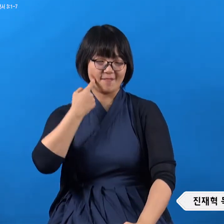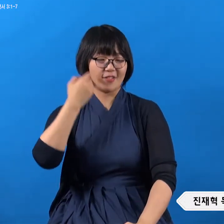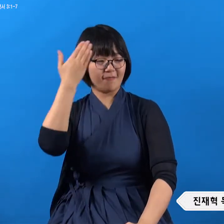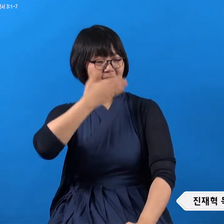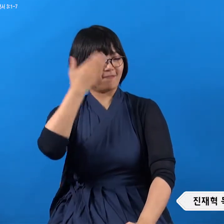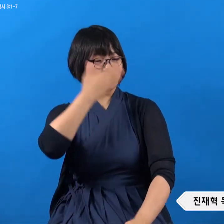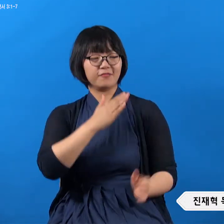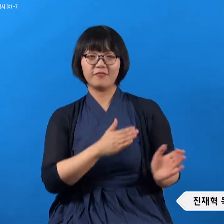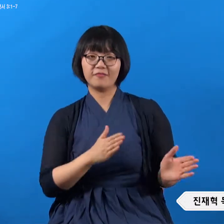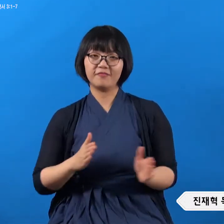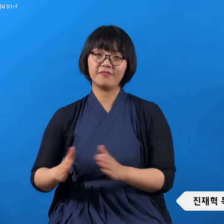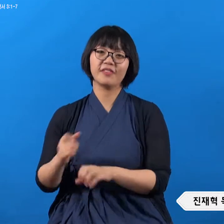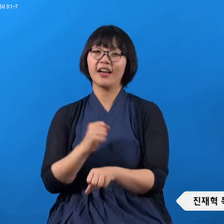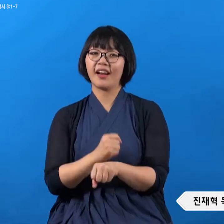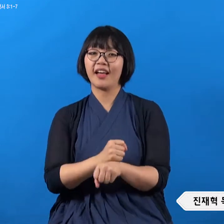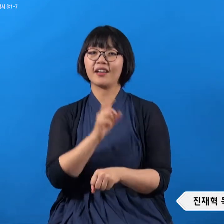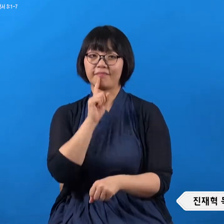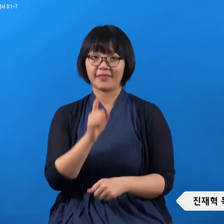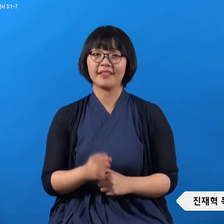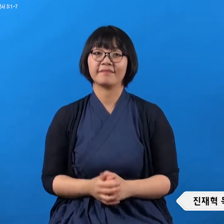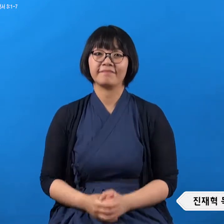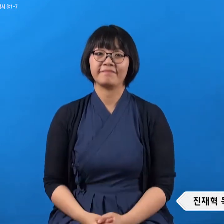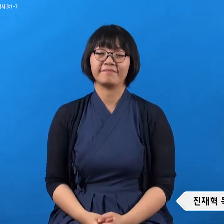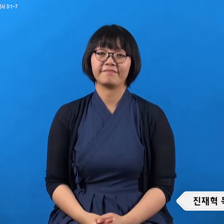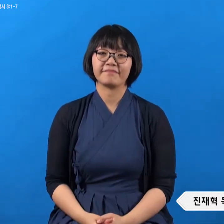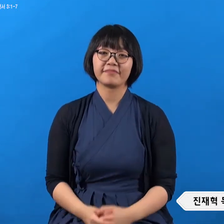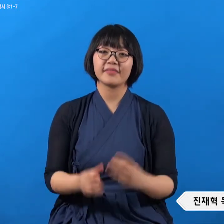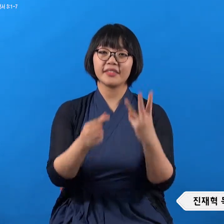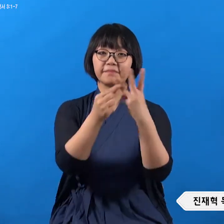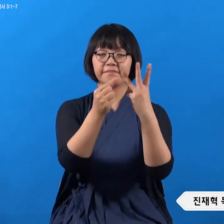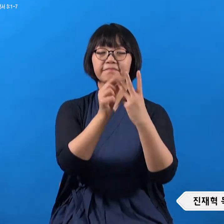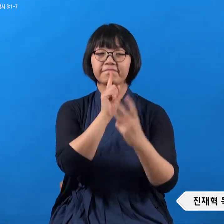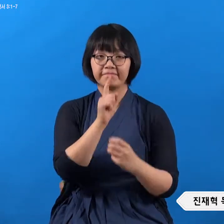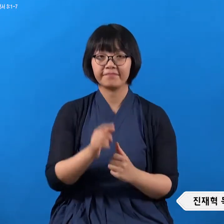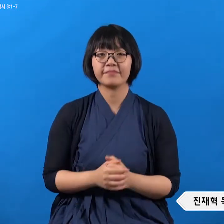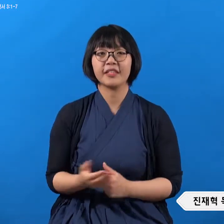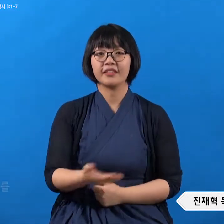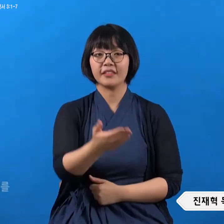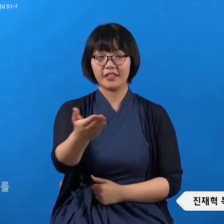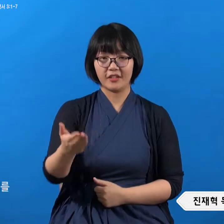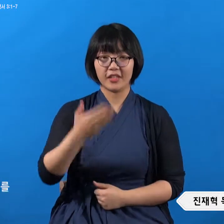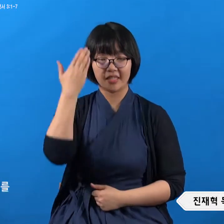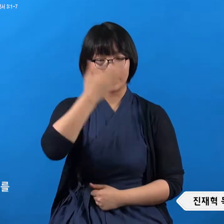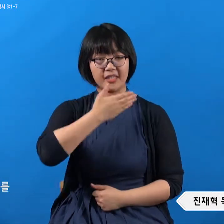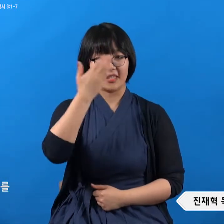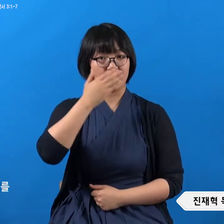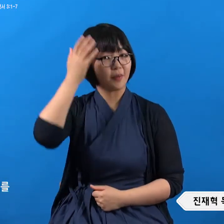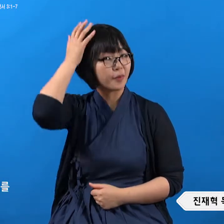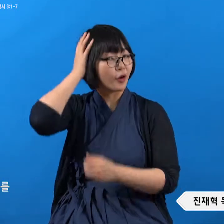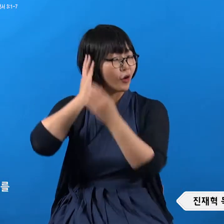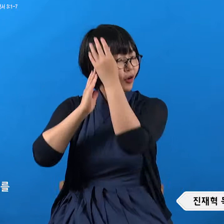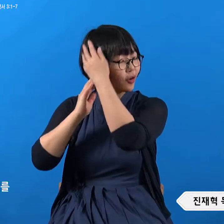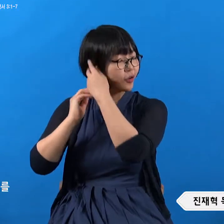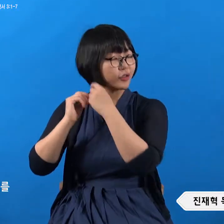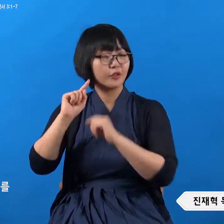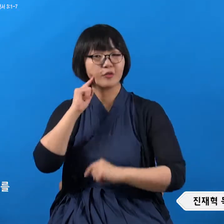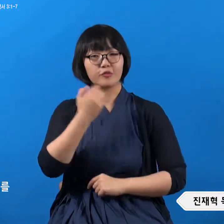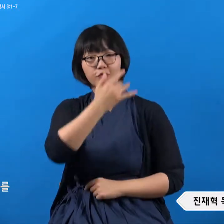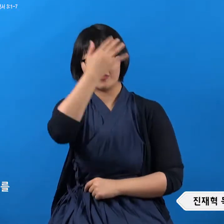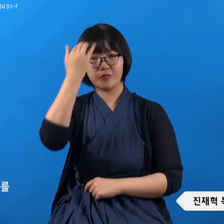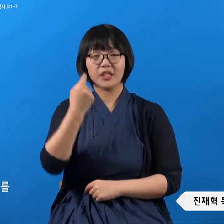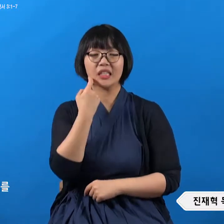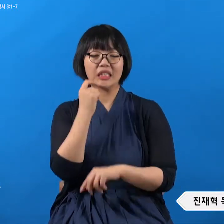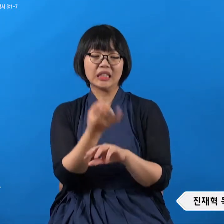단장하라 말씀하고 계심을 봅니다. 3절입니다. 너희 단장은 머리를 꾸미고